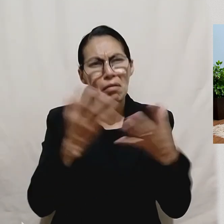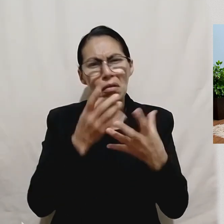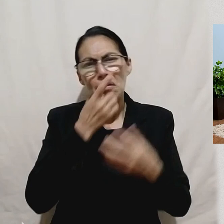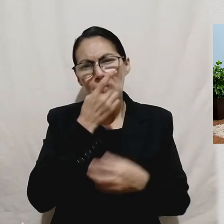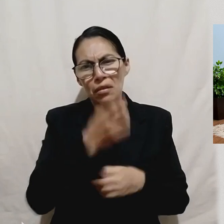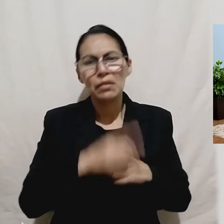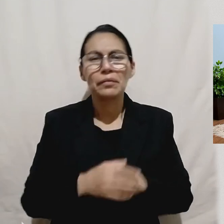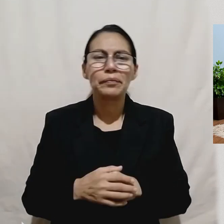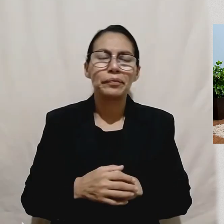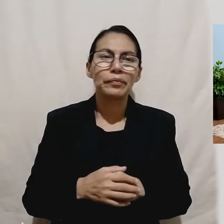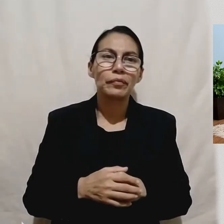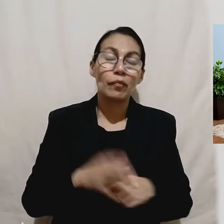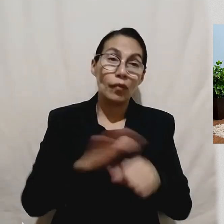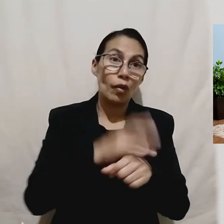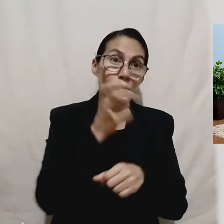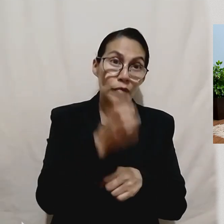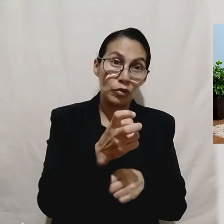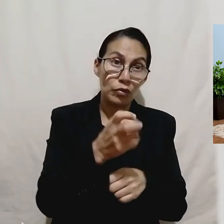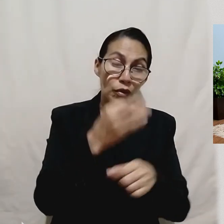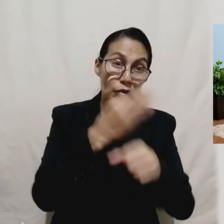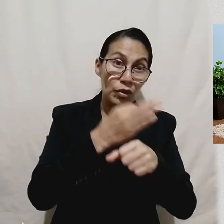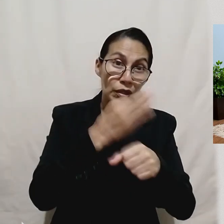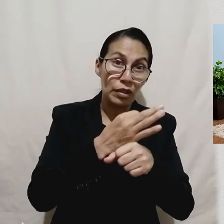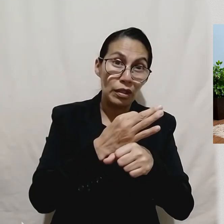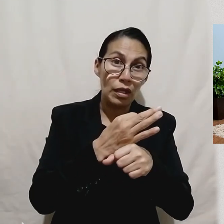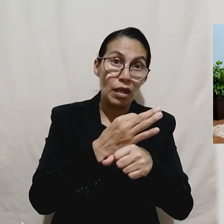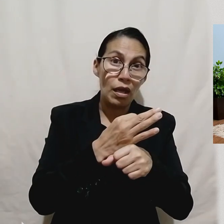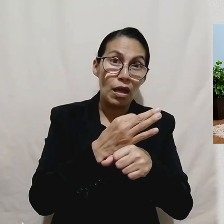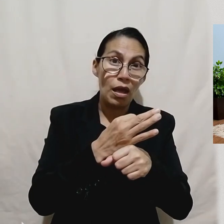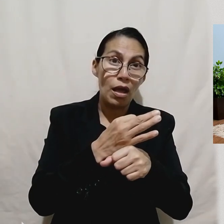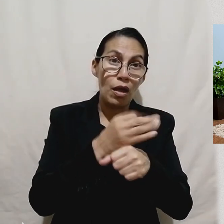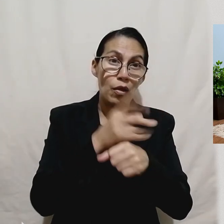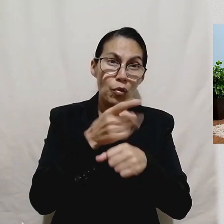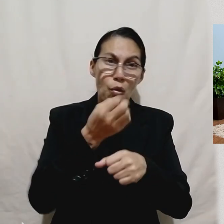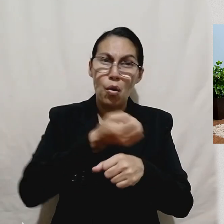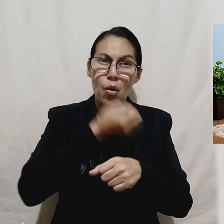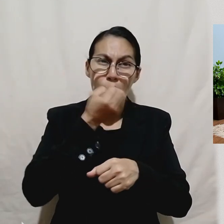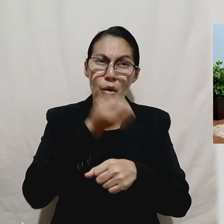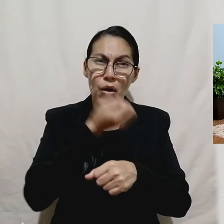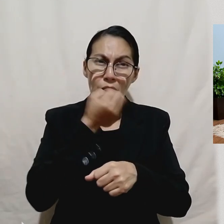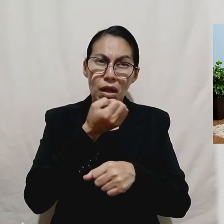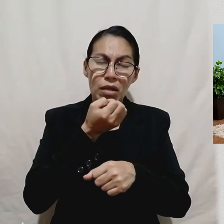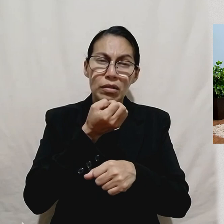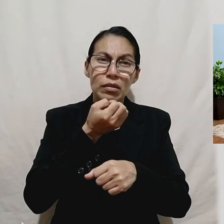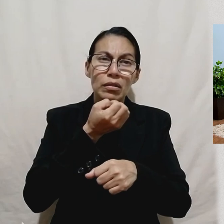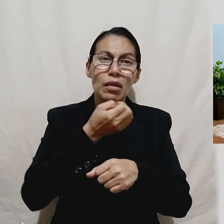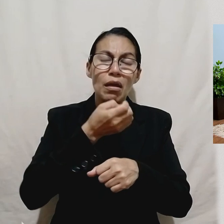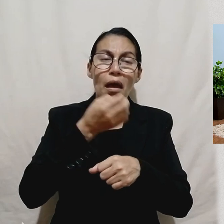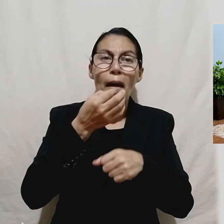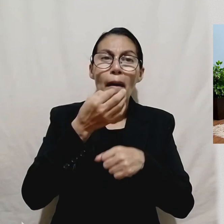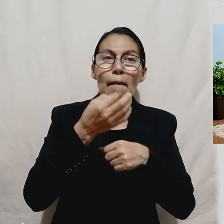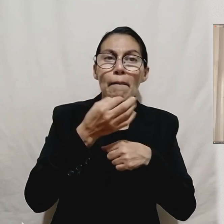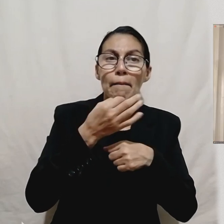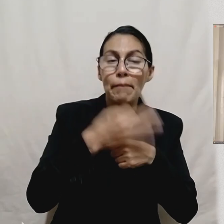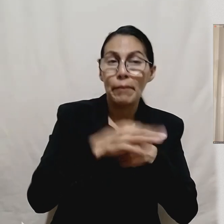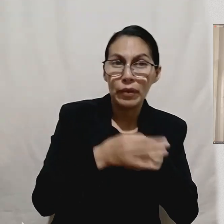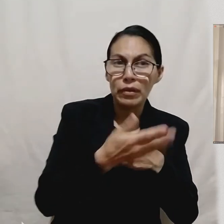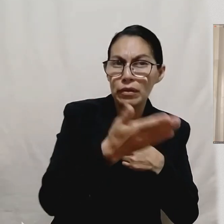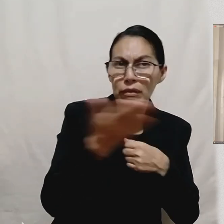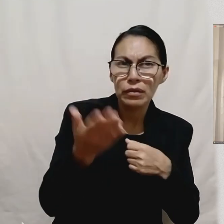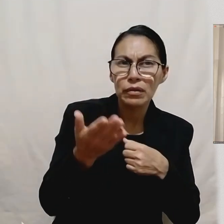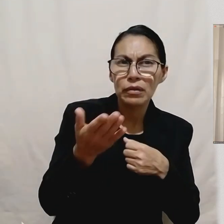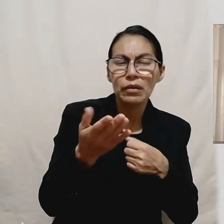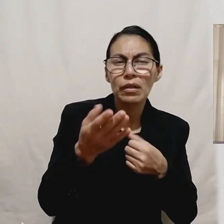amigo por eso en esta noche mientras ustedes envían sus pedidos de oración y sus agradecimientos